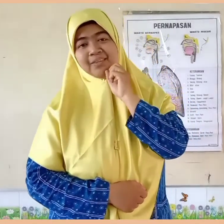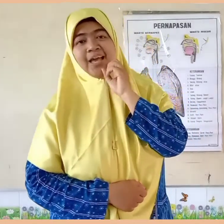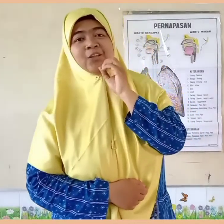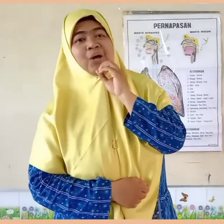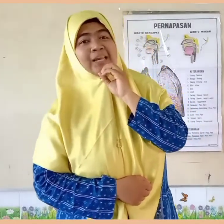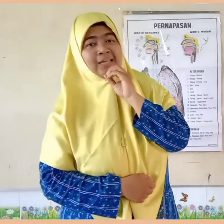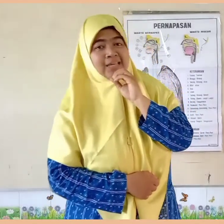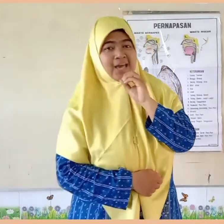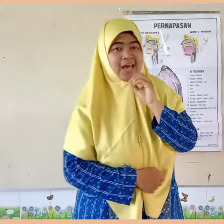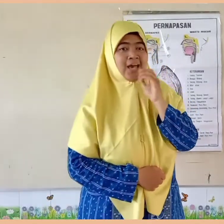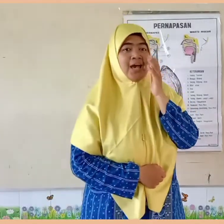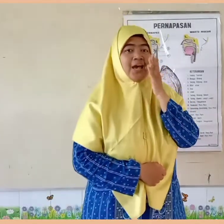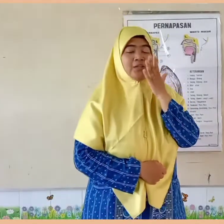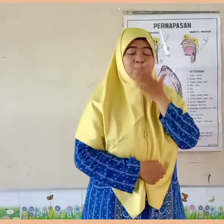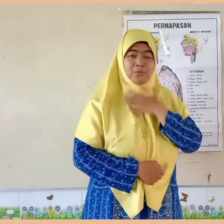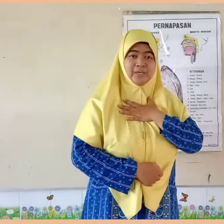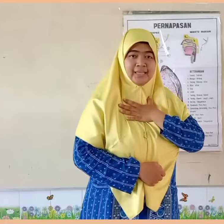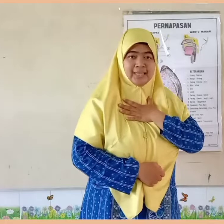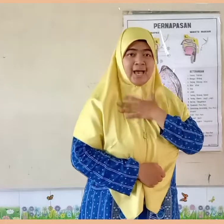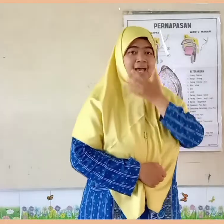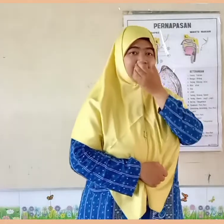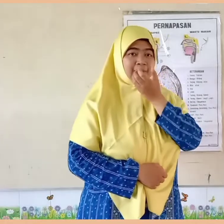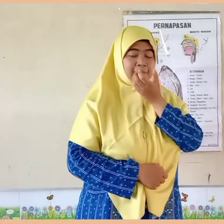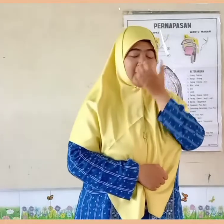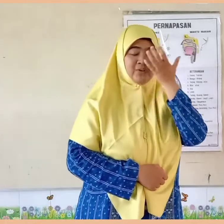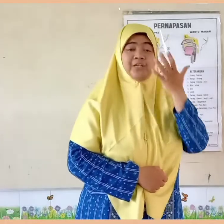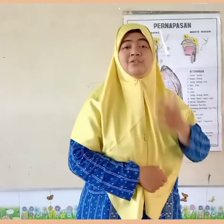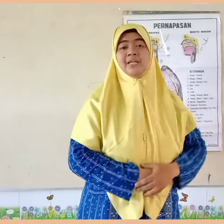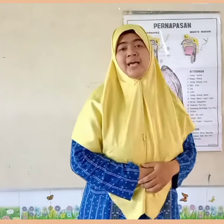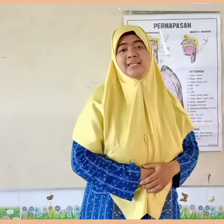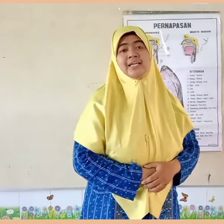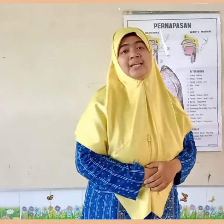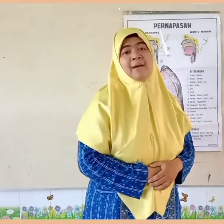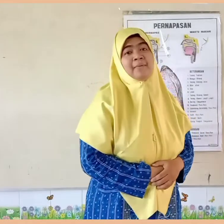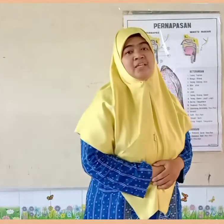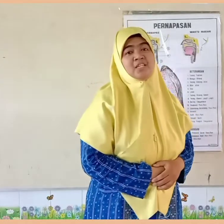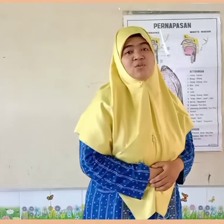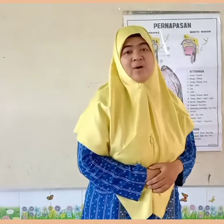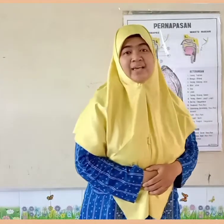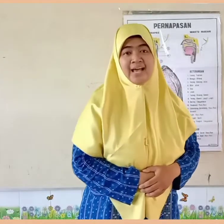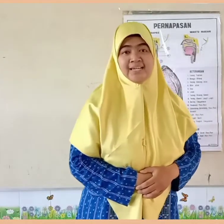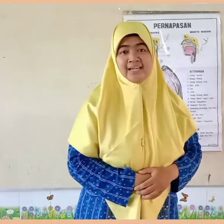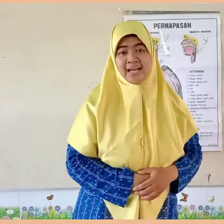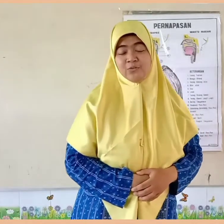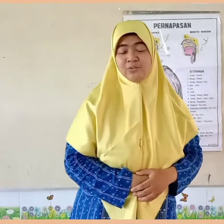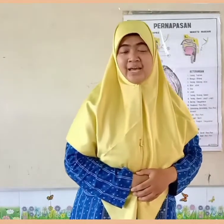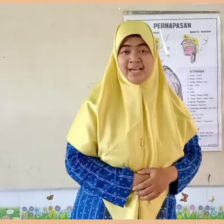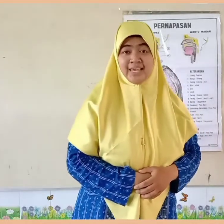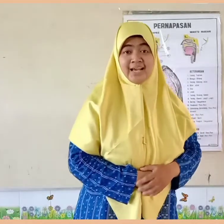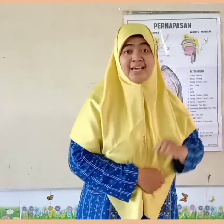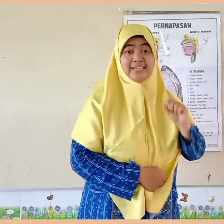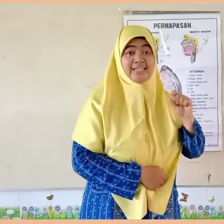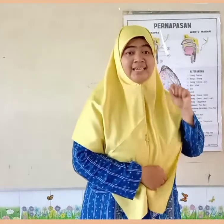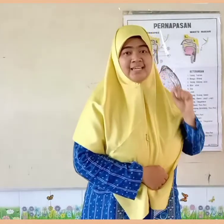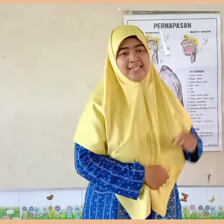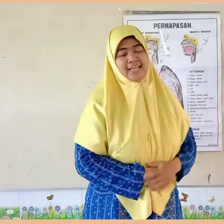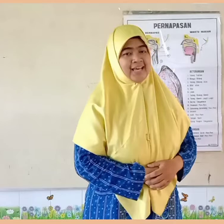itu artinya tubuh kita melalui hidung kita sedang menyesuaikan dengan udara yang dingin di sekitar